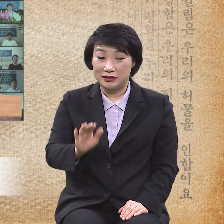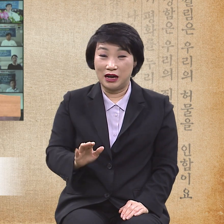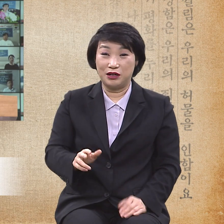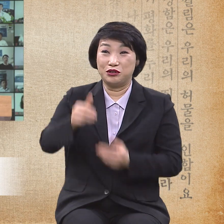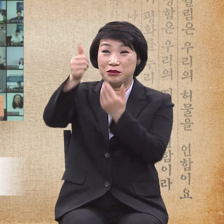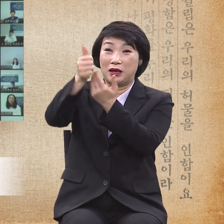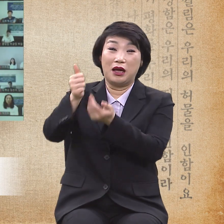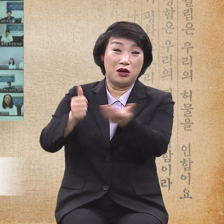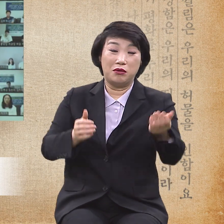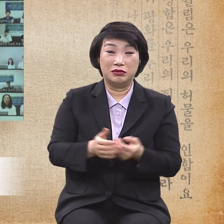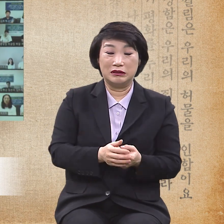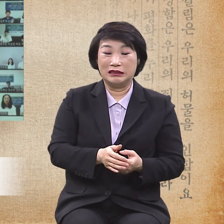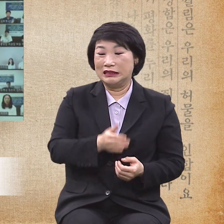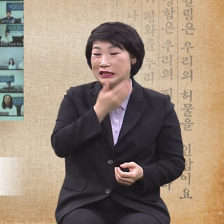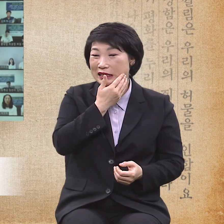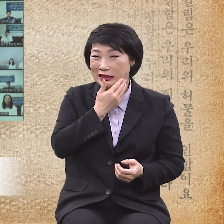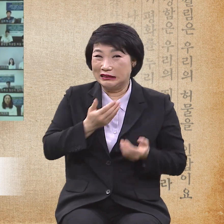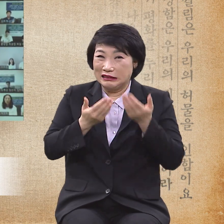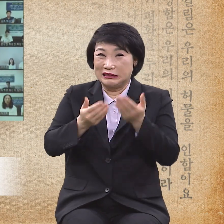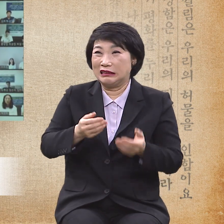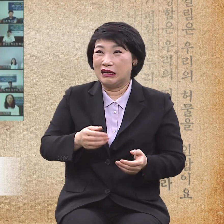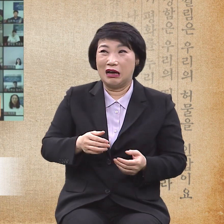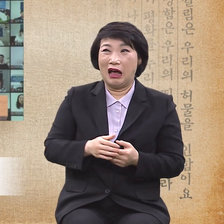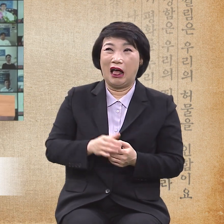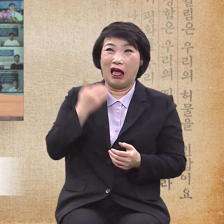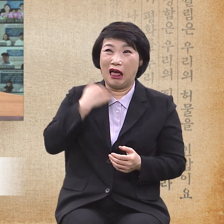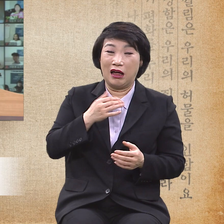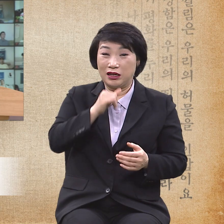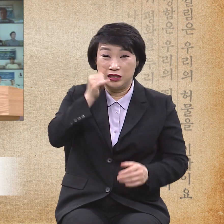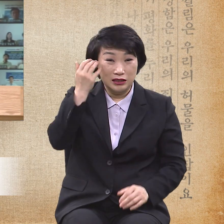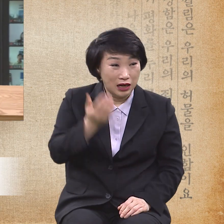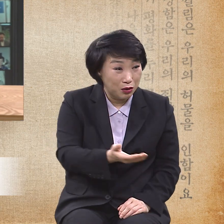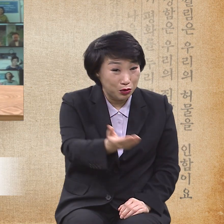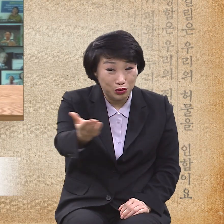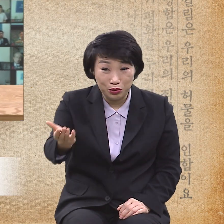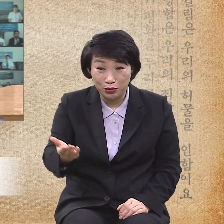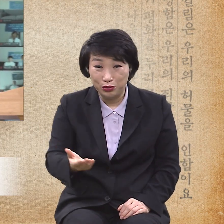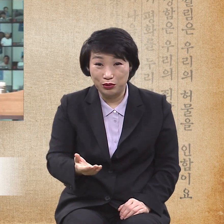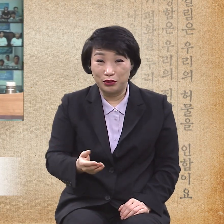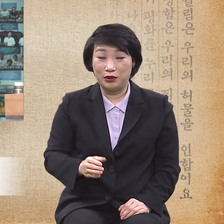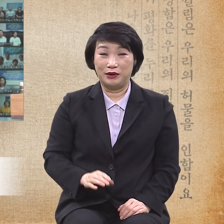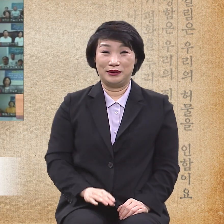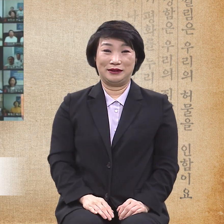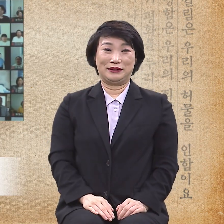이분 앞에 아까운 것이 있겠느냐고. 저는